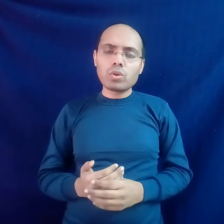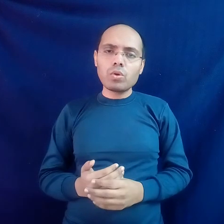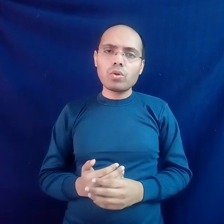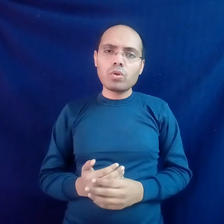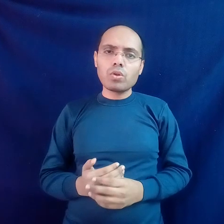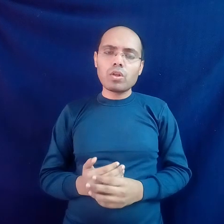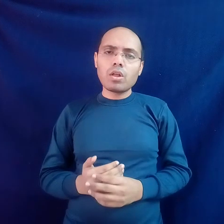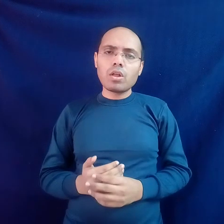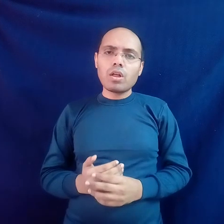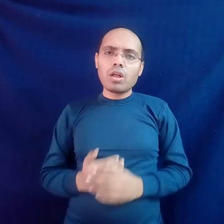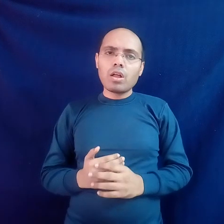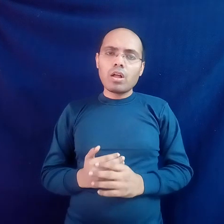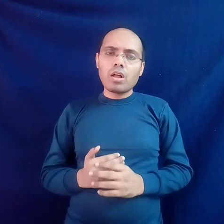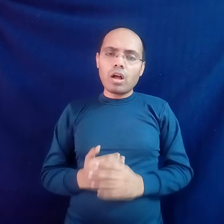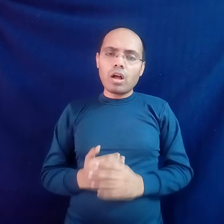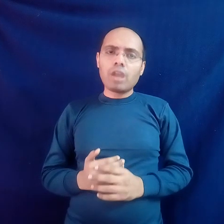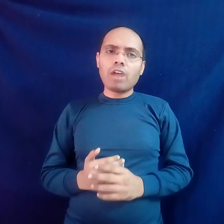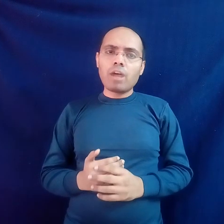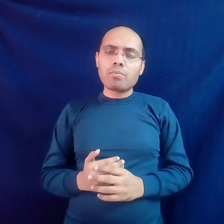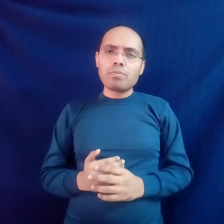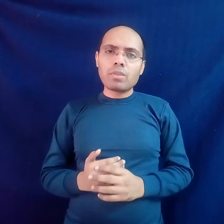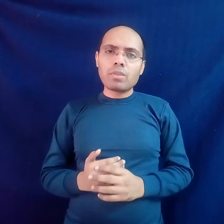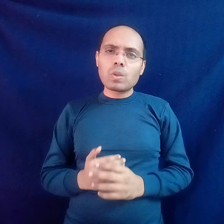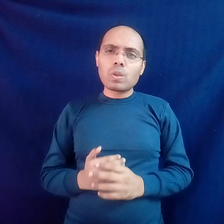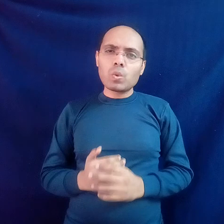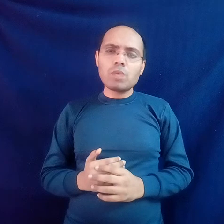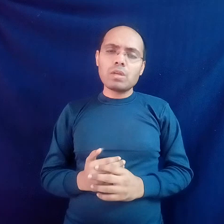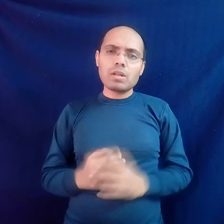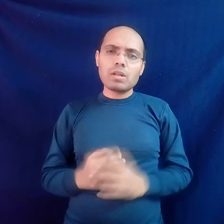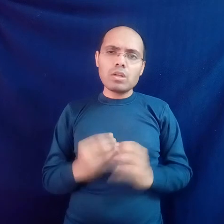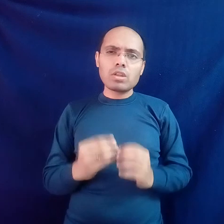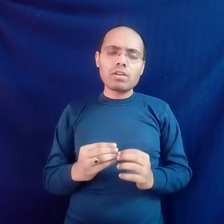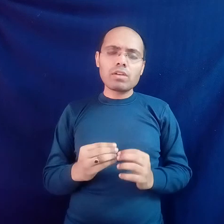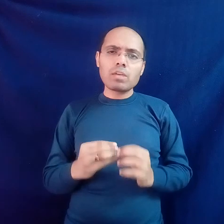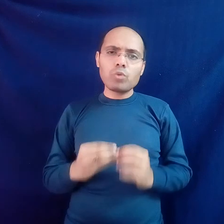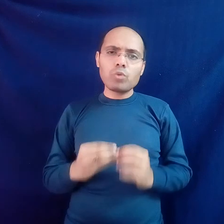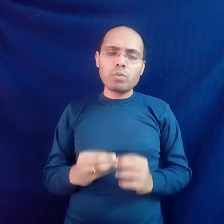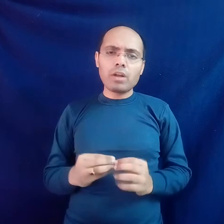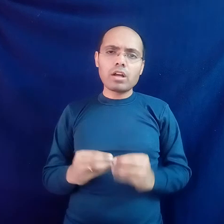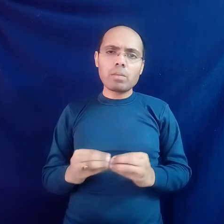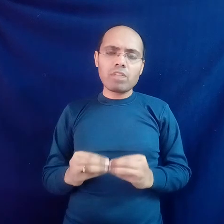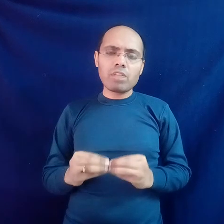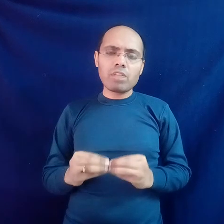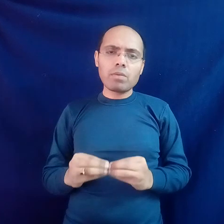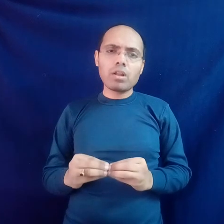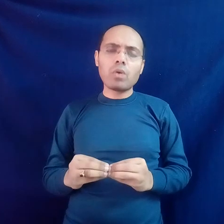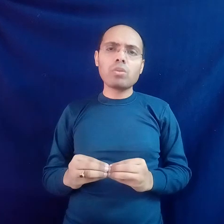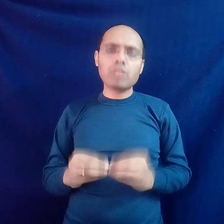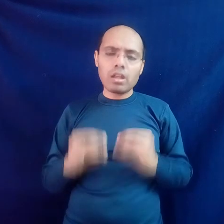दोस्तों, अगर आप में से कोई भी इस तरह के भूत बाधा या प्रेत बाधाओं से